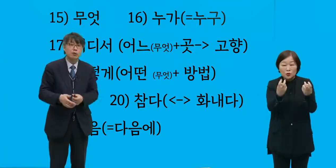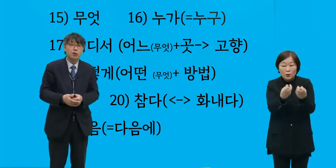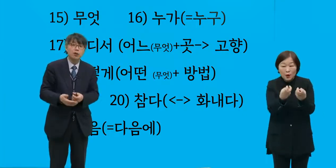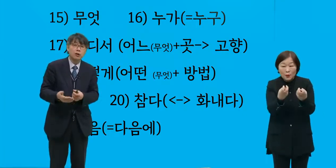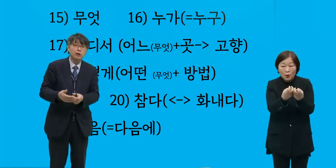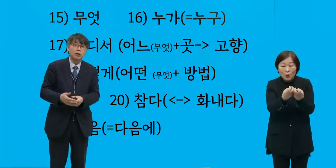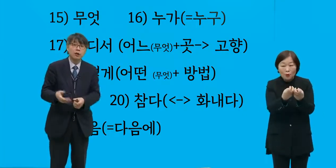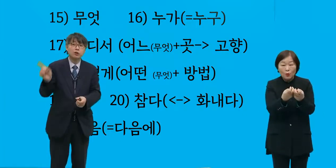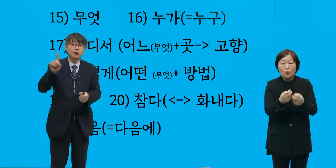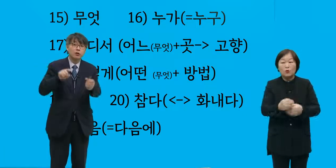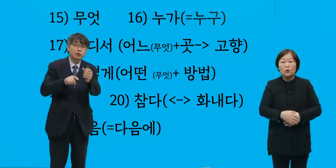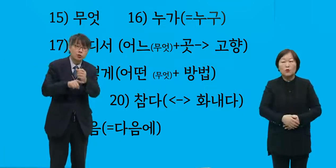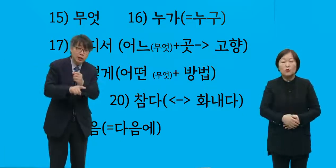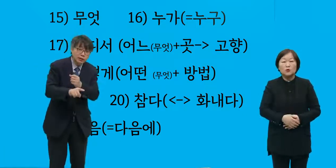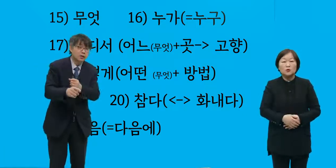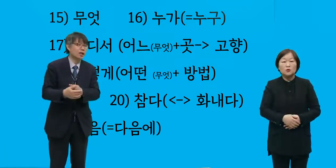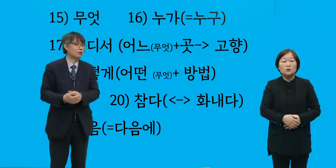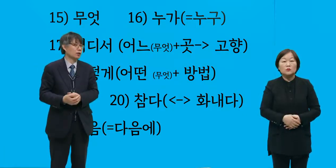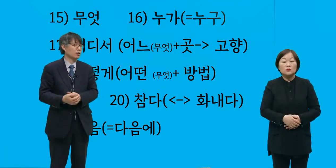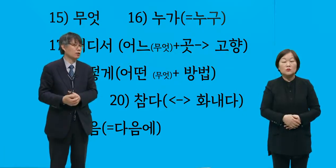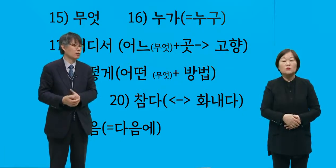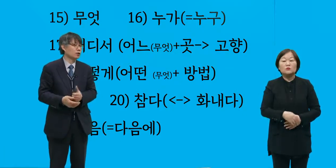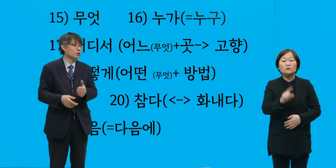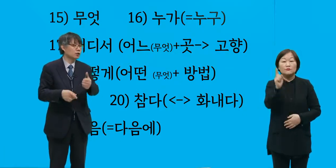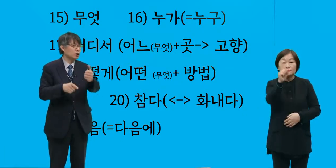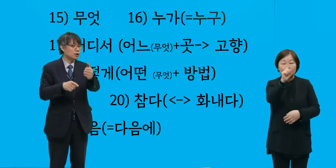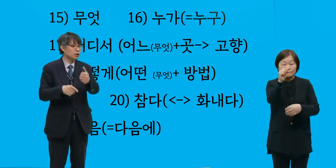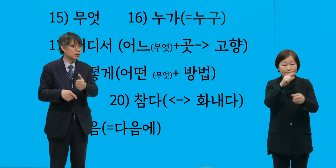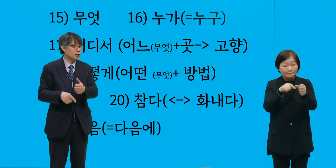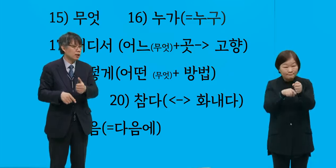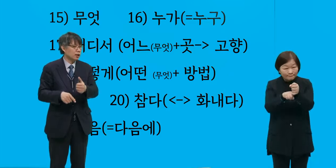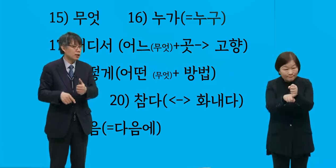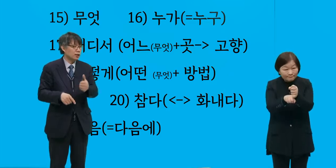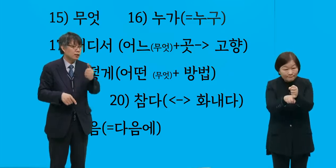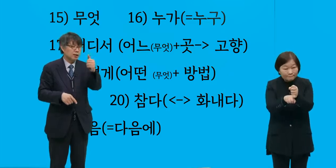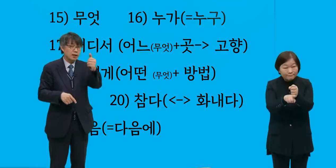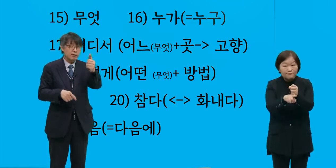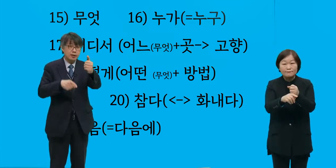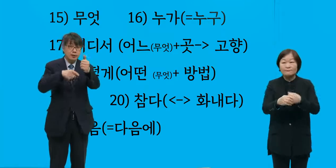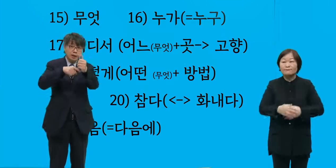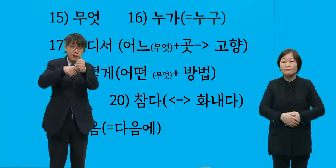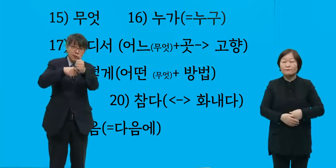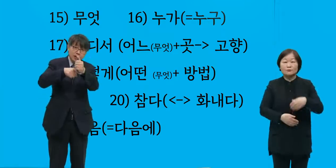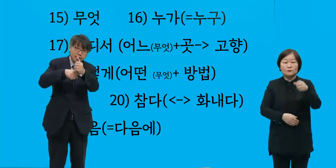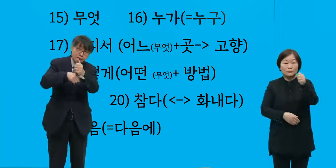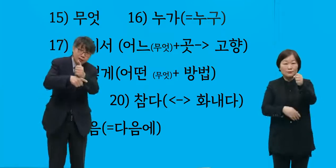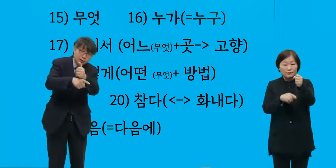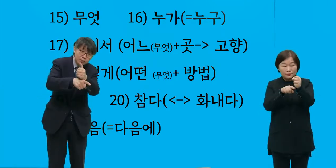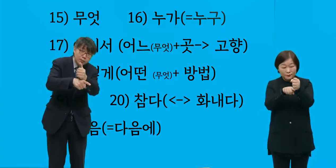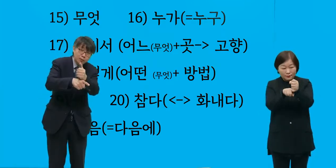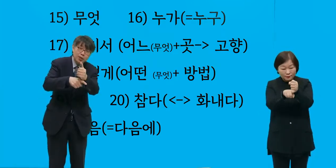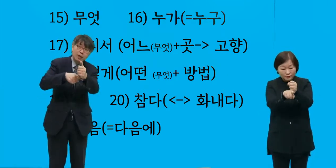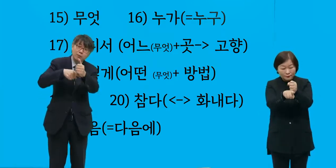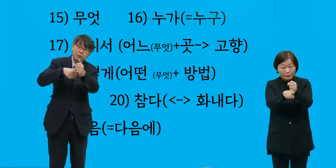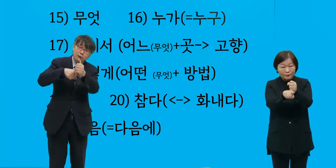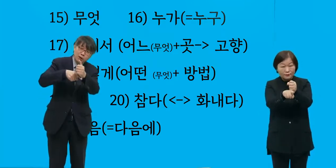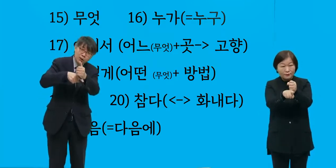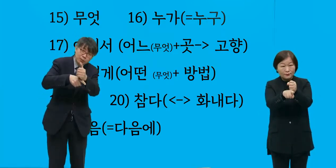그리고 어떻게 왔어? 어떤 이유로 왔어? 이렇게 할 수도 있겠죠. 이유는 자 사람이 있으면 사람 밑에 뭐